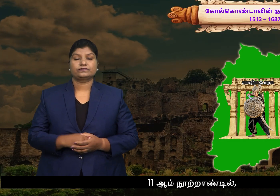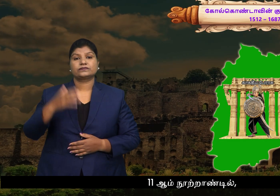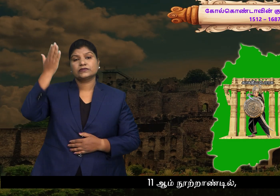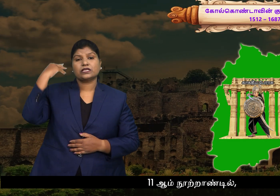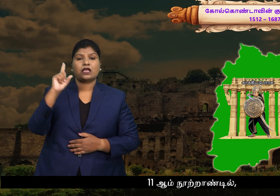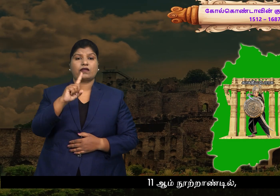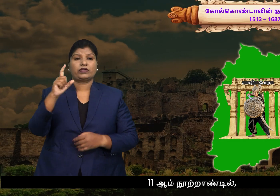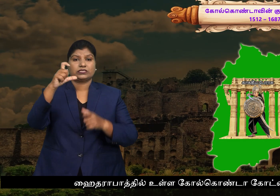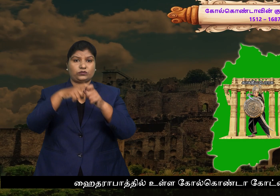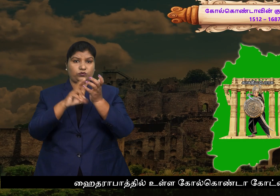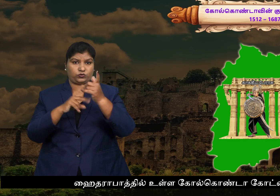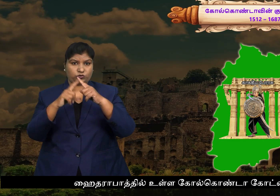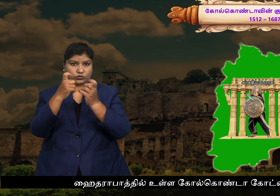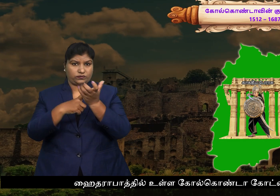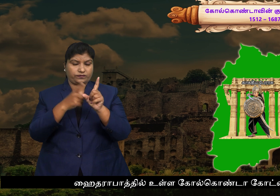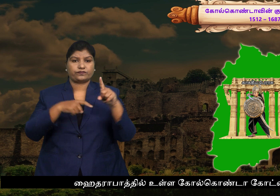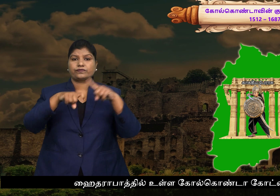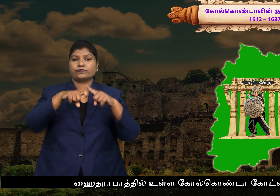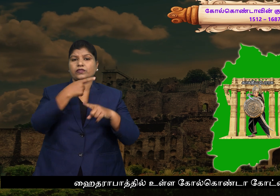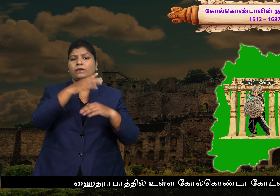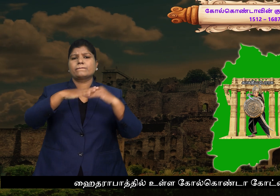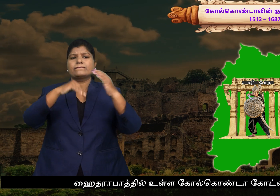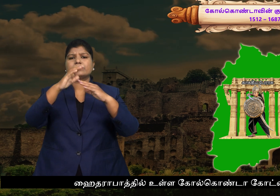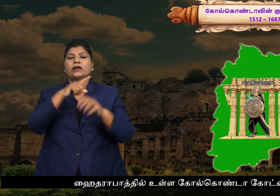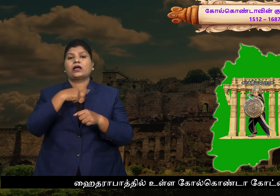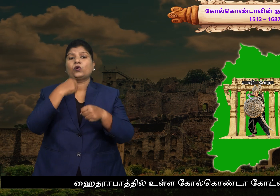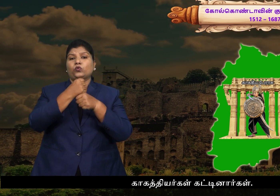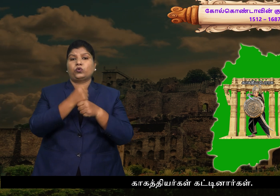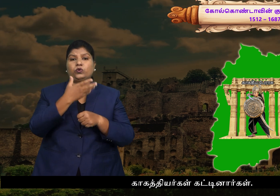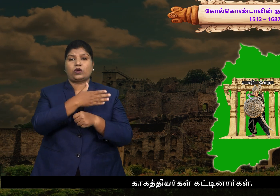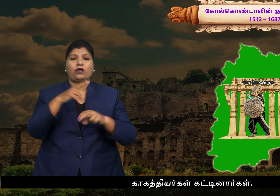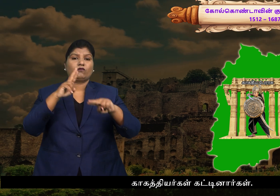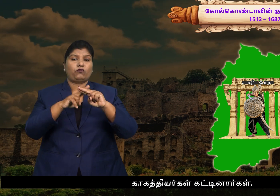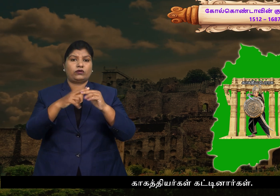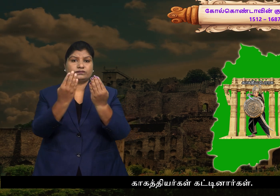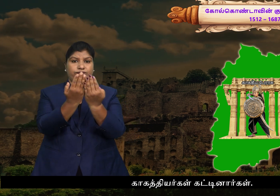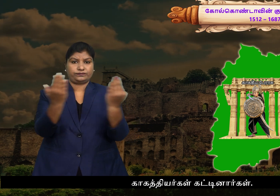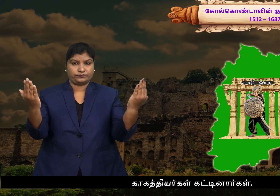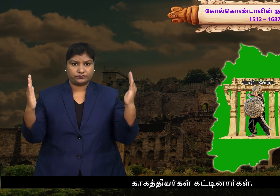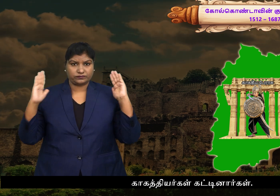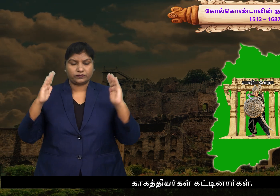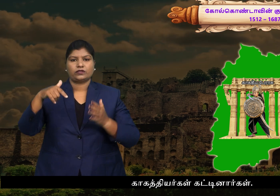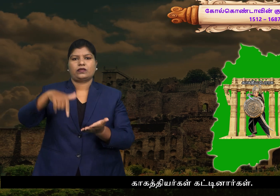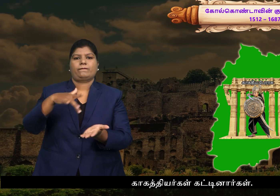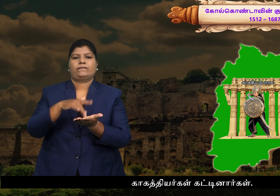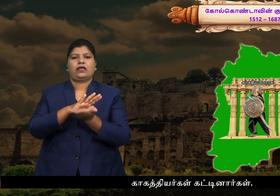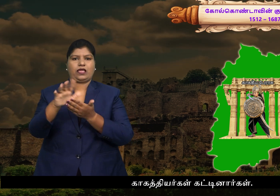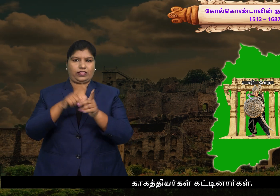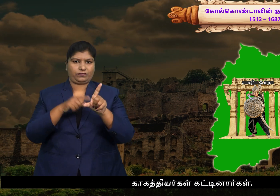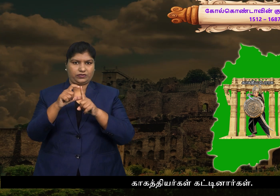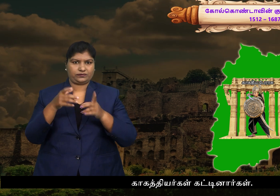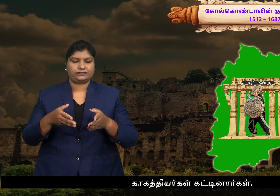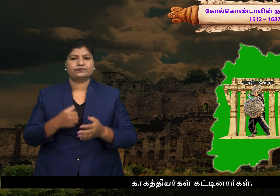11ஆம் நூற்றாண்டில் ஹைதராபாத்தில் உள்ள கோல்கொண்டா கோட்டையை காக்கத்தியர்கள் கட்டினார்கள்.